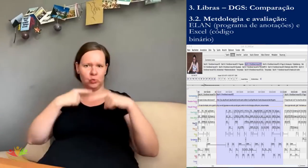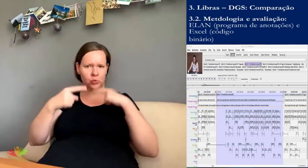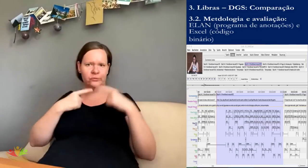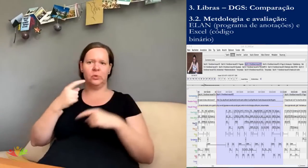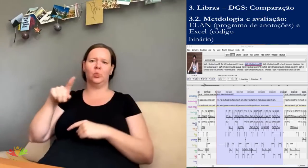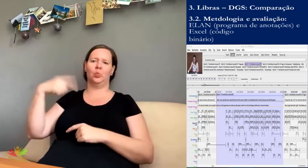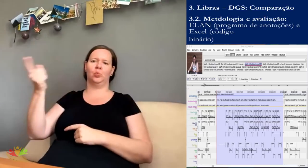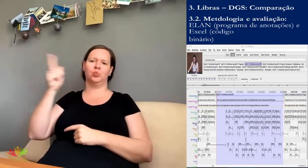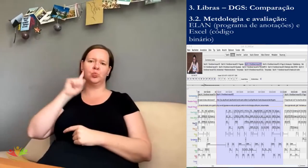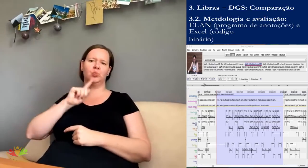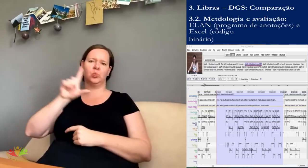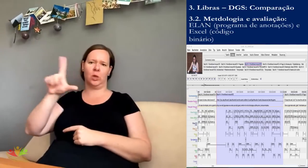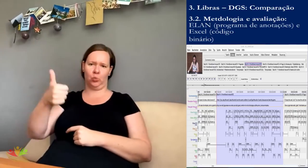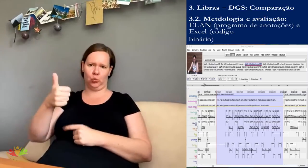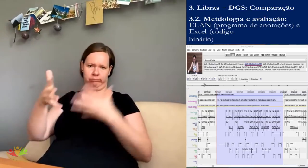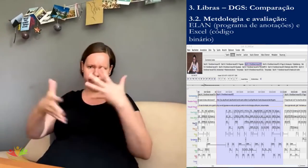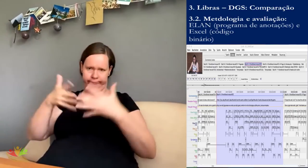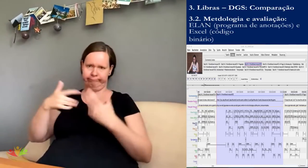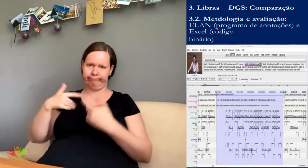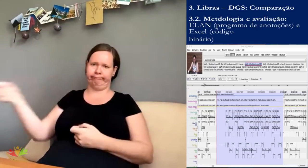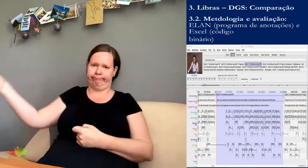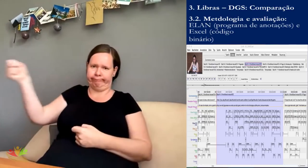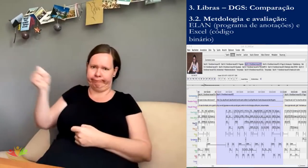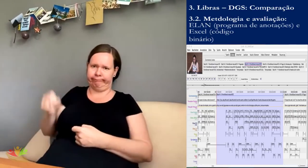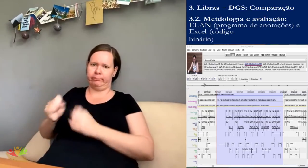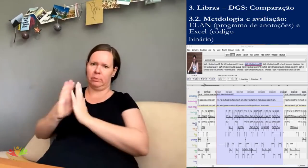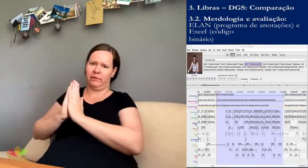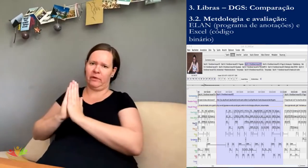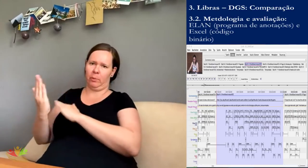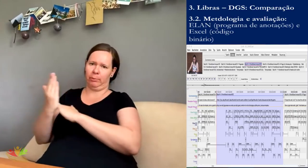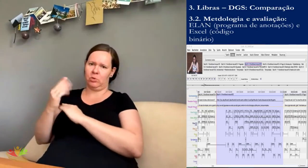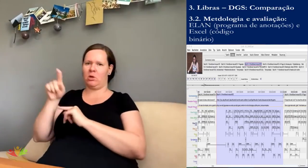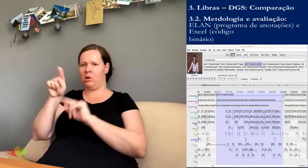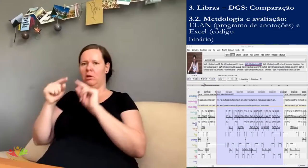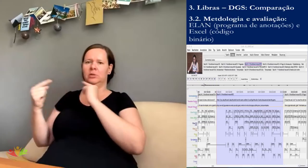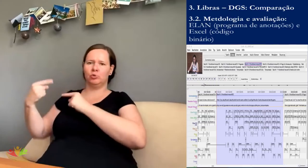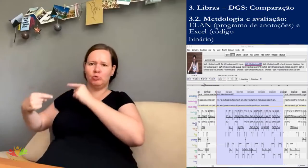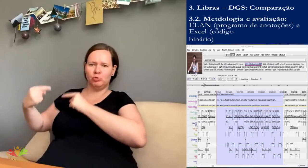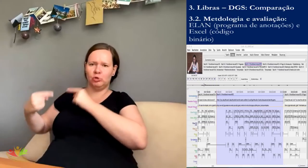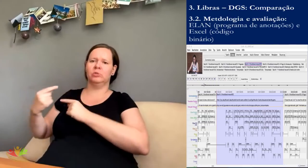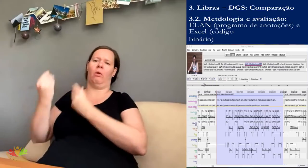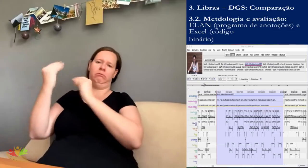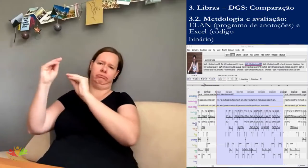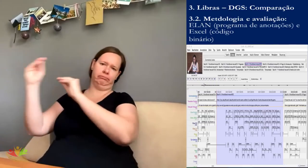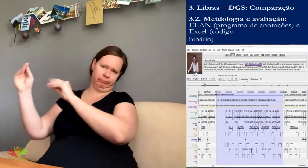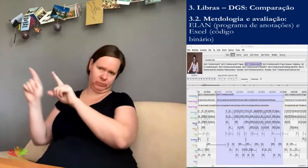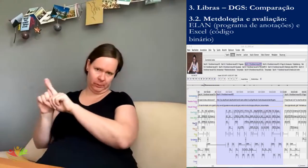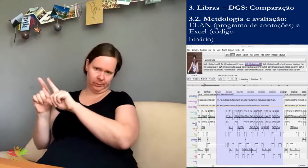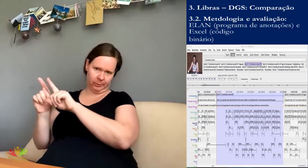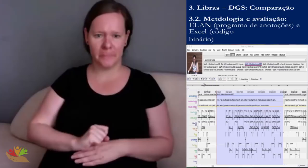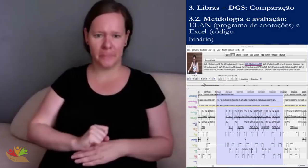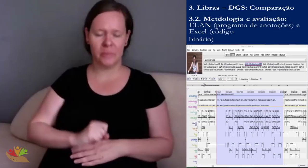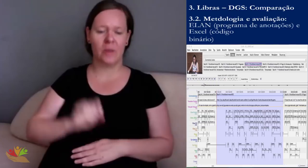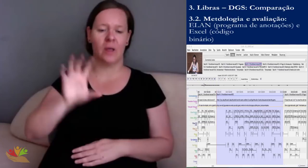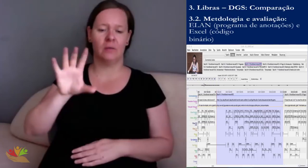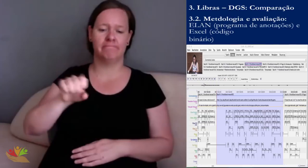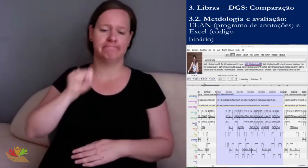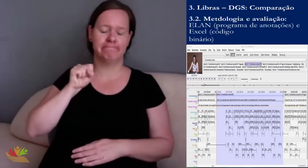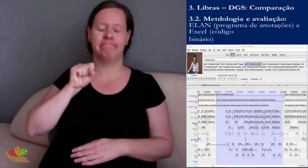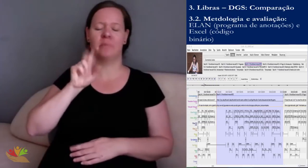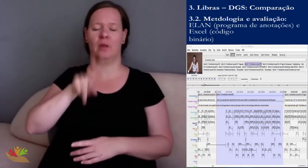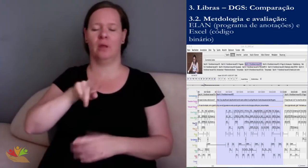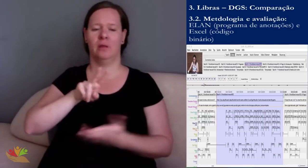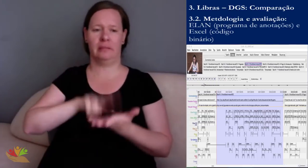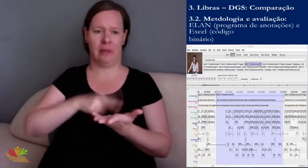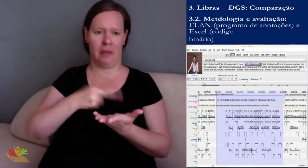alemã. Então, o número de dúvidas são imensos quando a gente está fazendo essas análises e o pesquisador ele precisa do